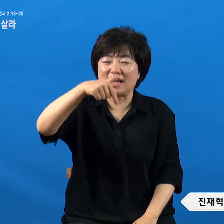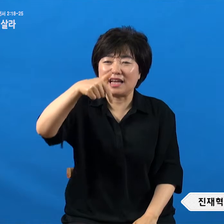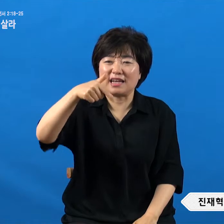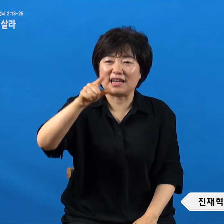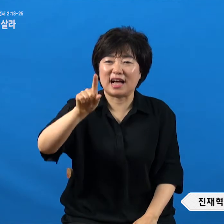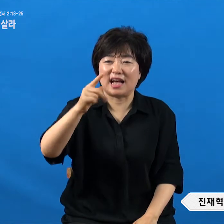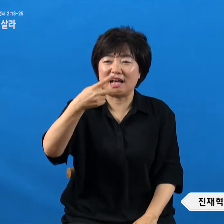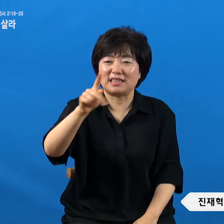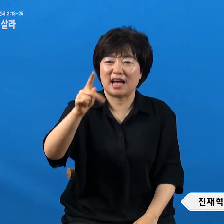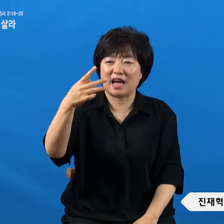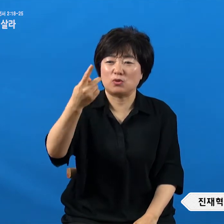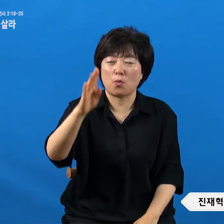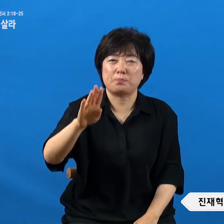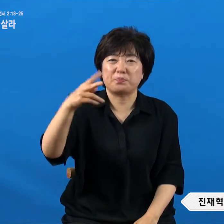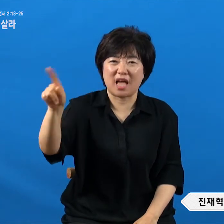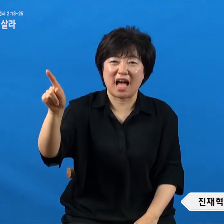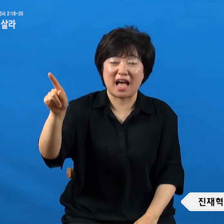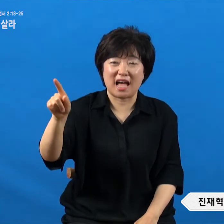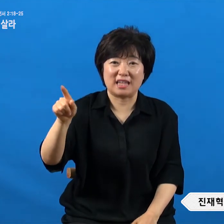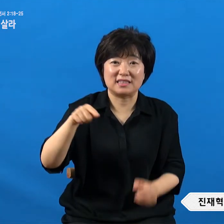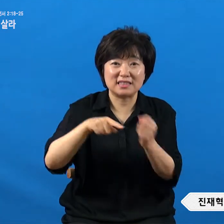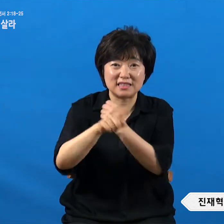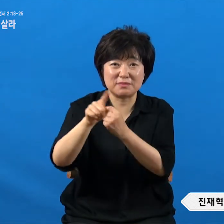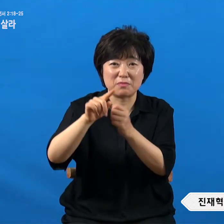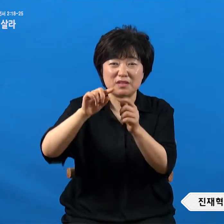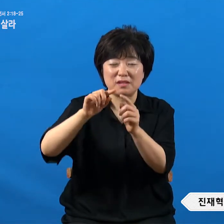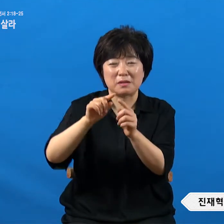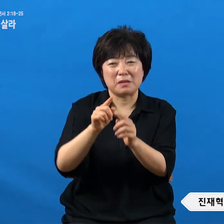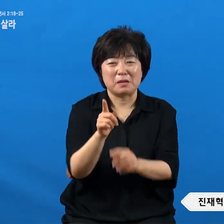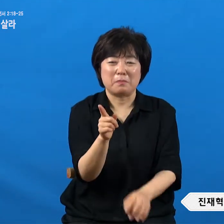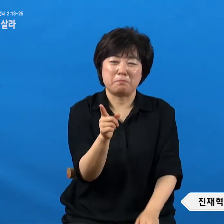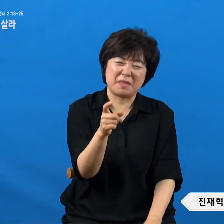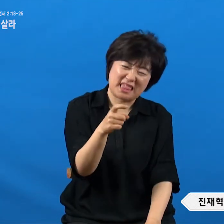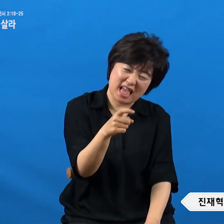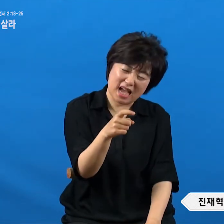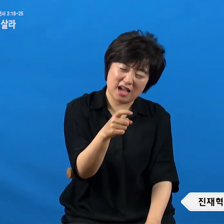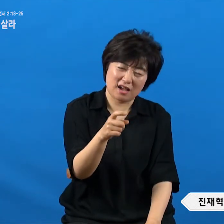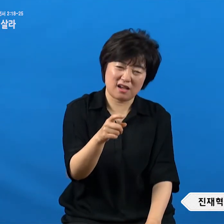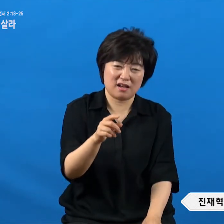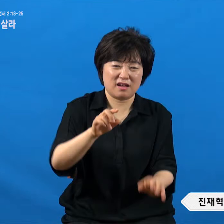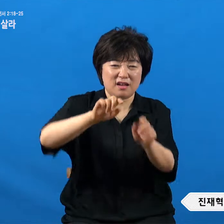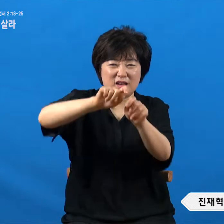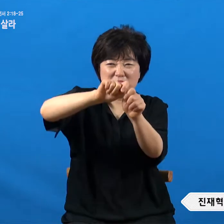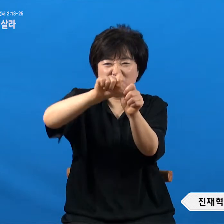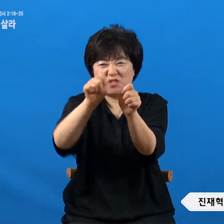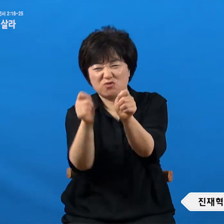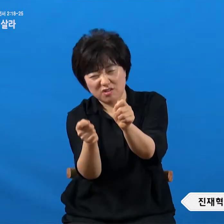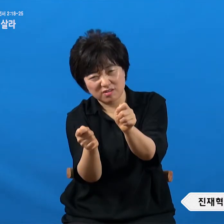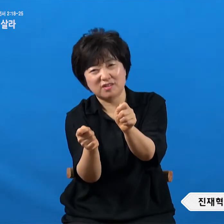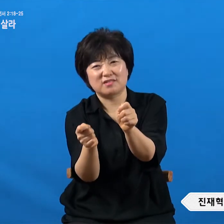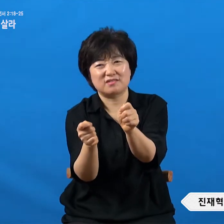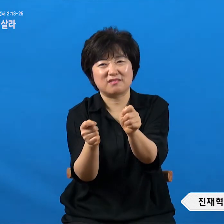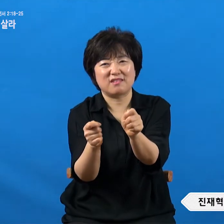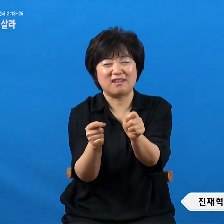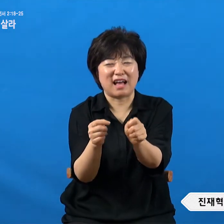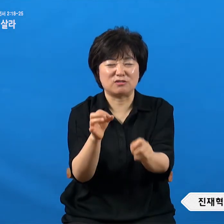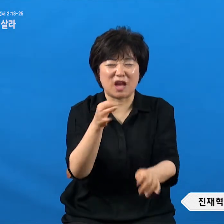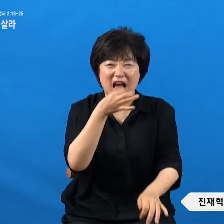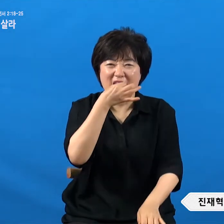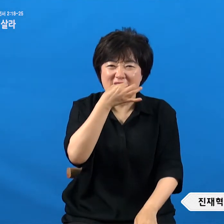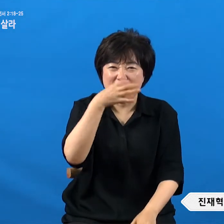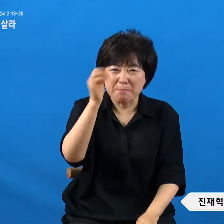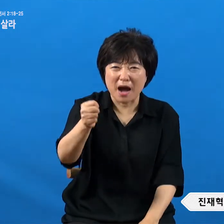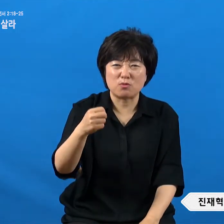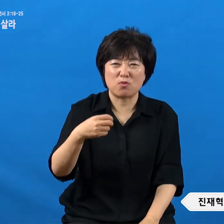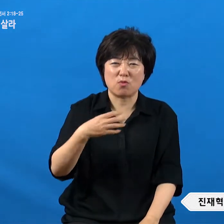구부러졌다라는 뜻을 가지고 있습니다. 우리말로 이야기한다면 삐딱합니다. 삐뚤어졌습니다. 심술이